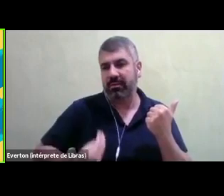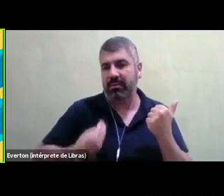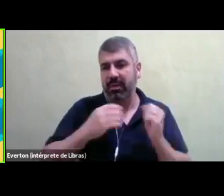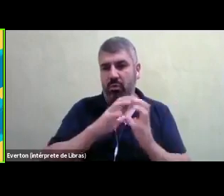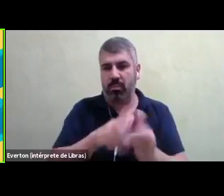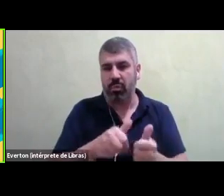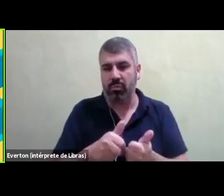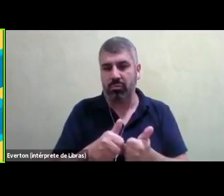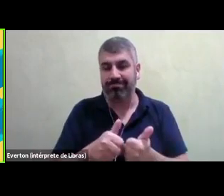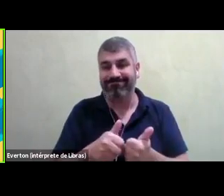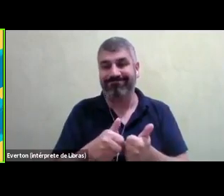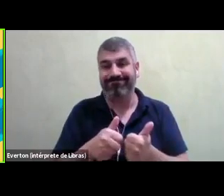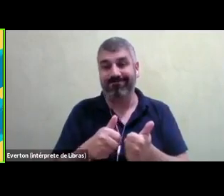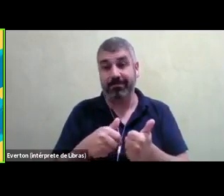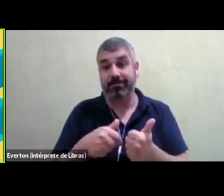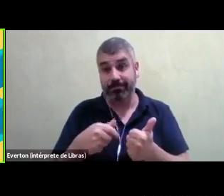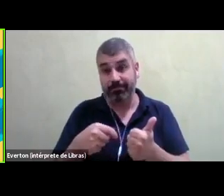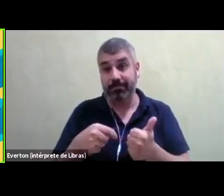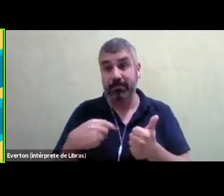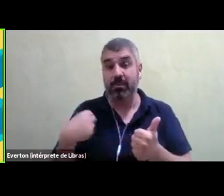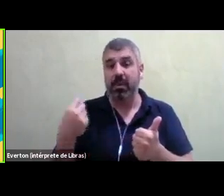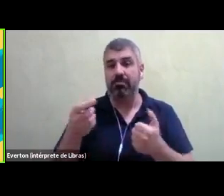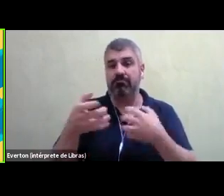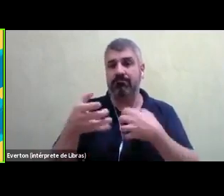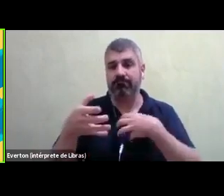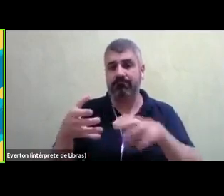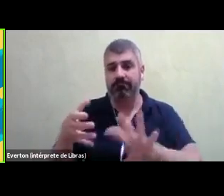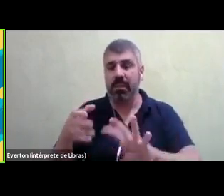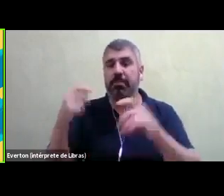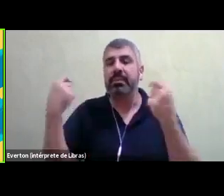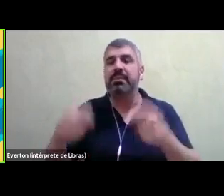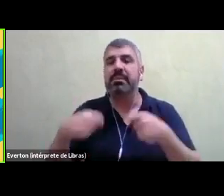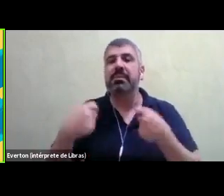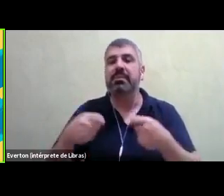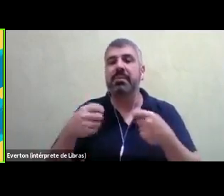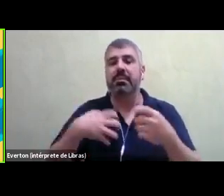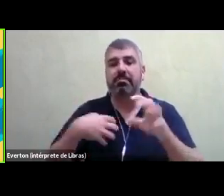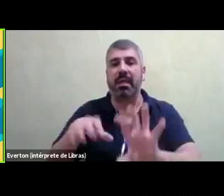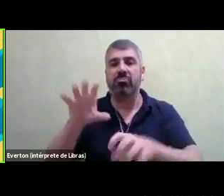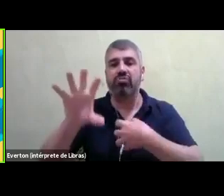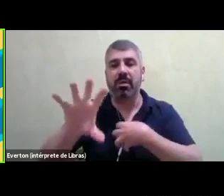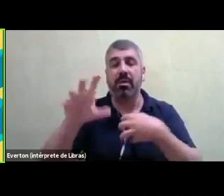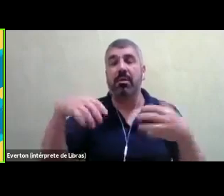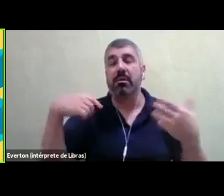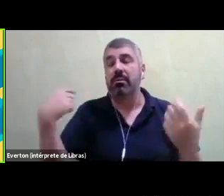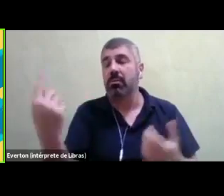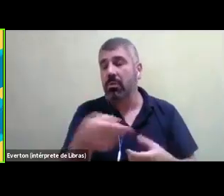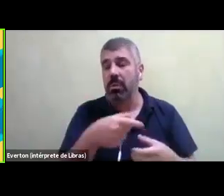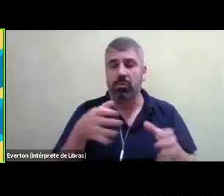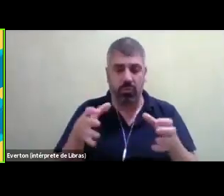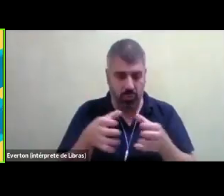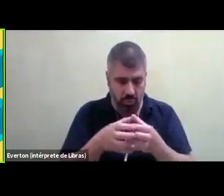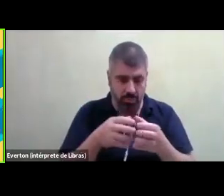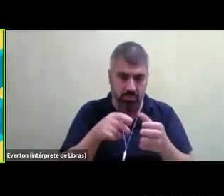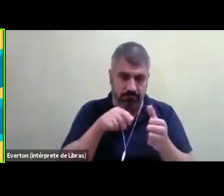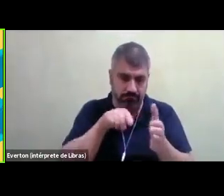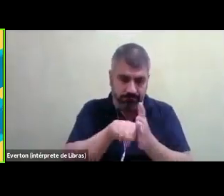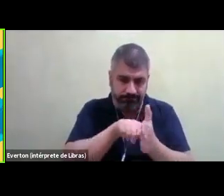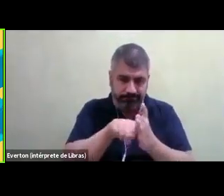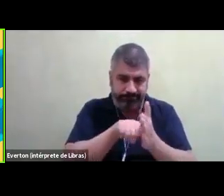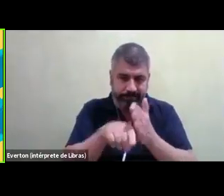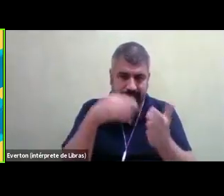o nosso grupo senta junto e coletivamente debate isso, coletivamente encontra caminhos